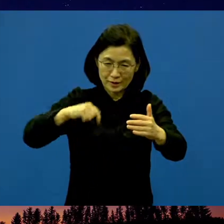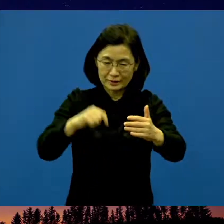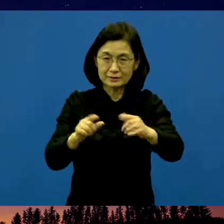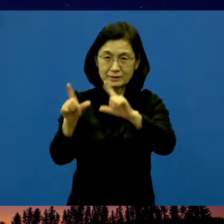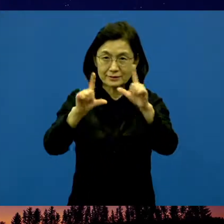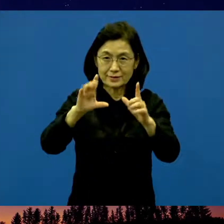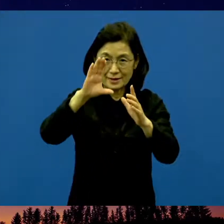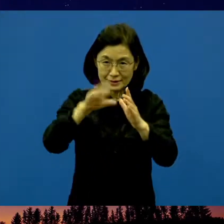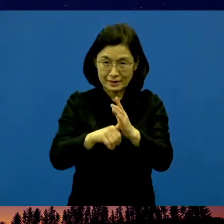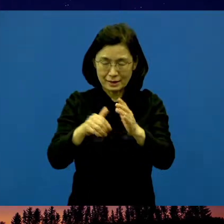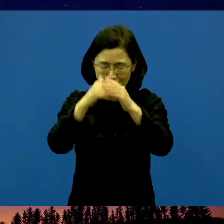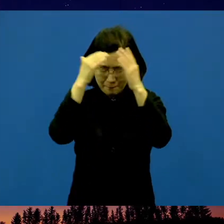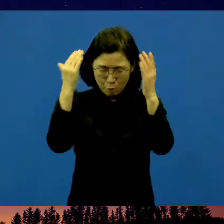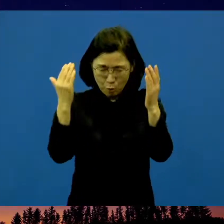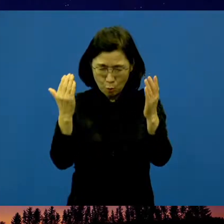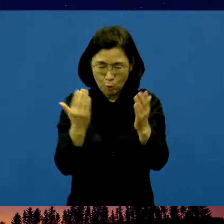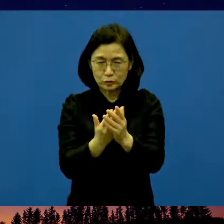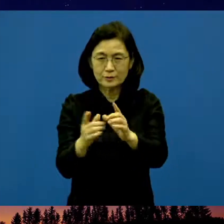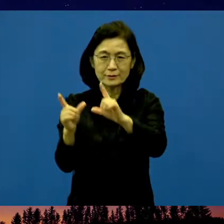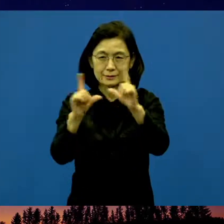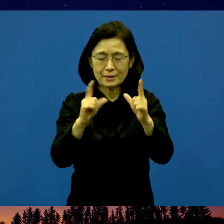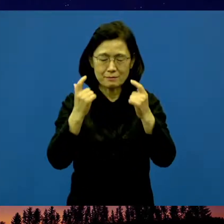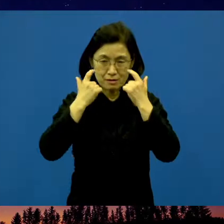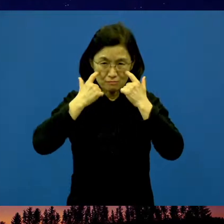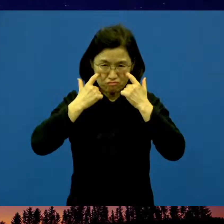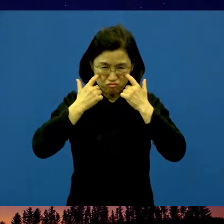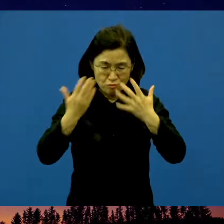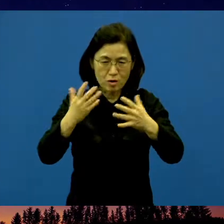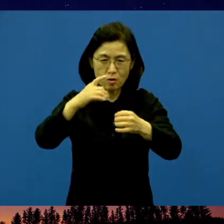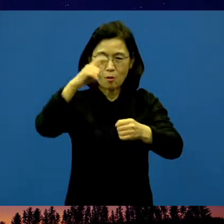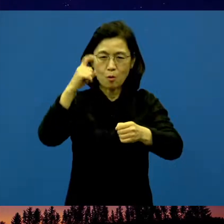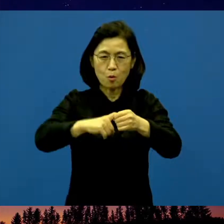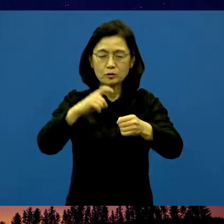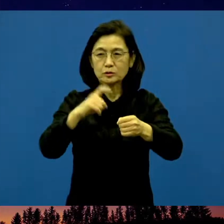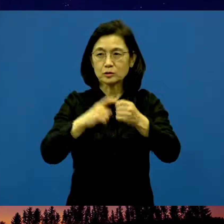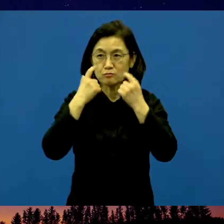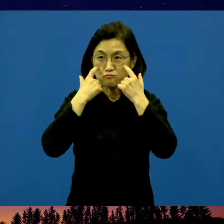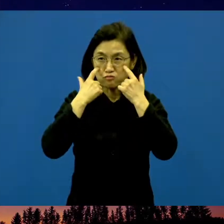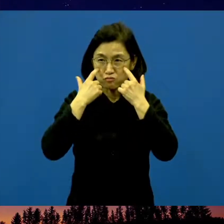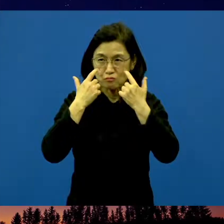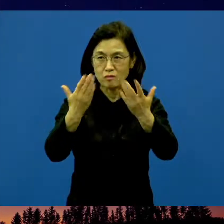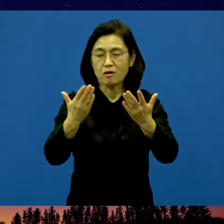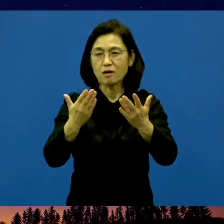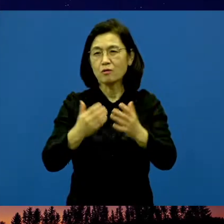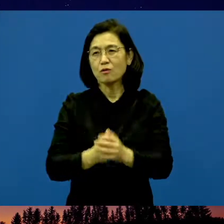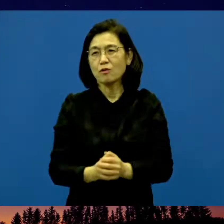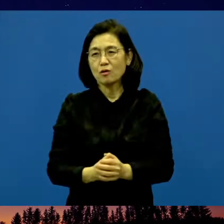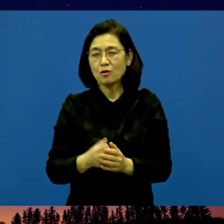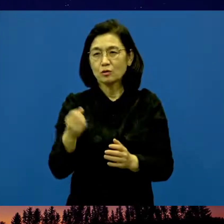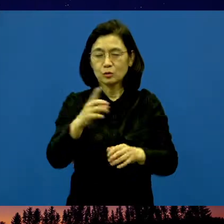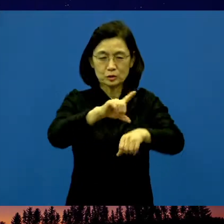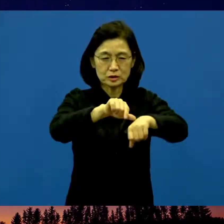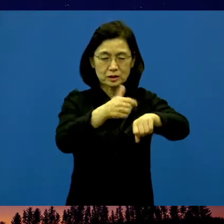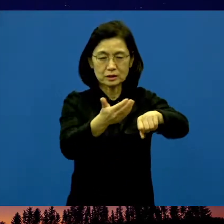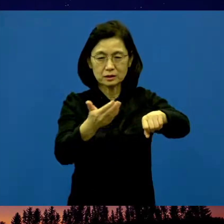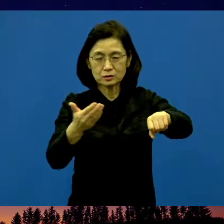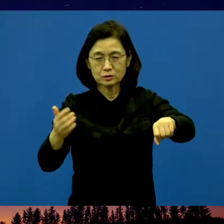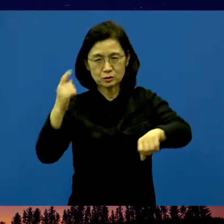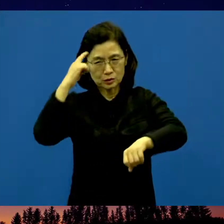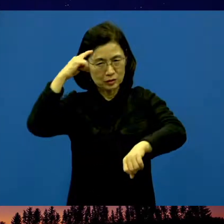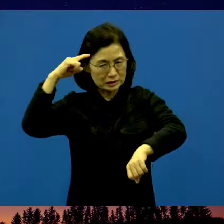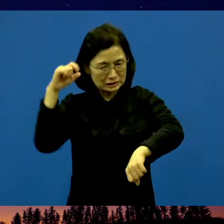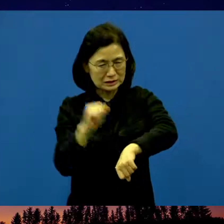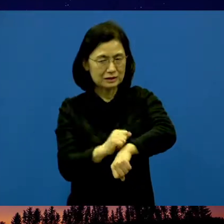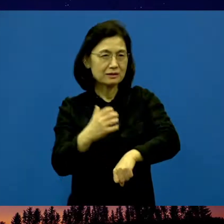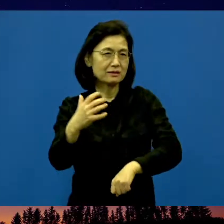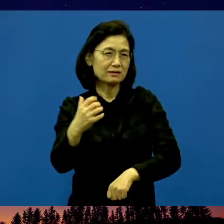것들이 뚜렷해지고 방향이 선명해지고 또 그럴수록 가면 갈수록 우리의 삶이 더 지혜로워지고 그렇게